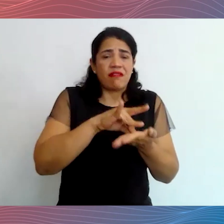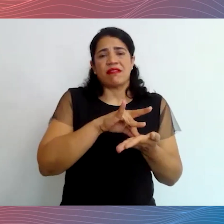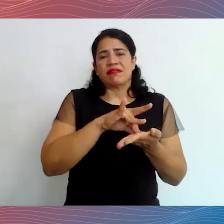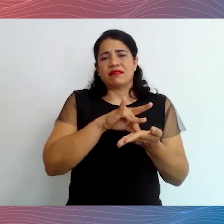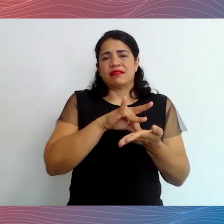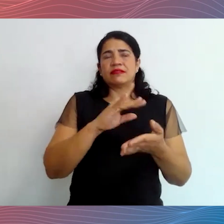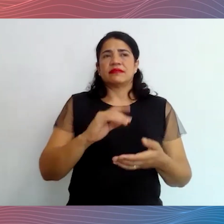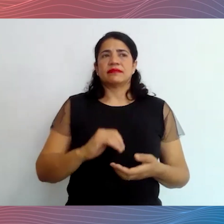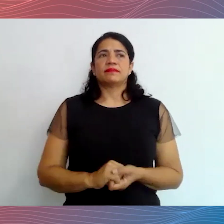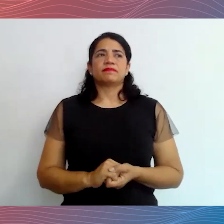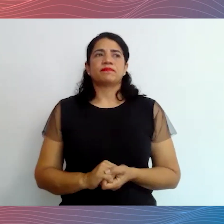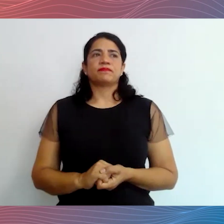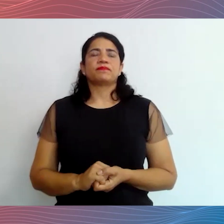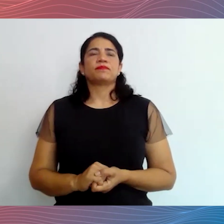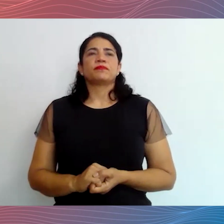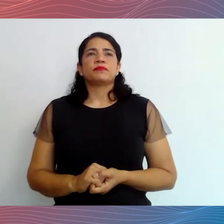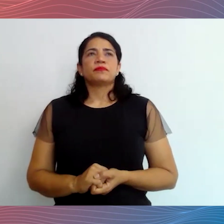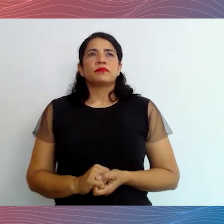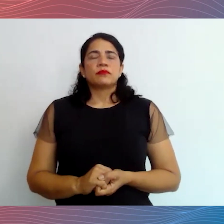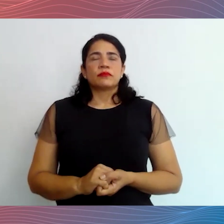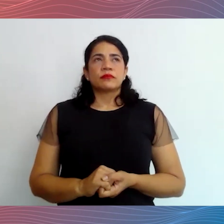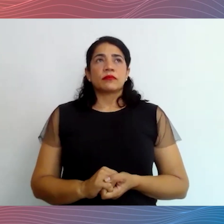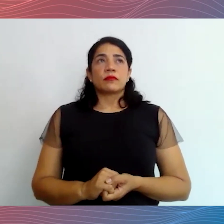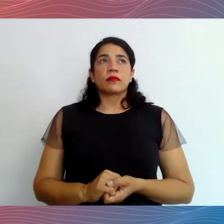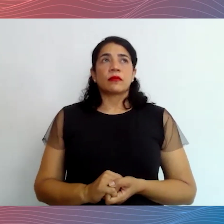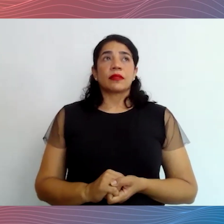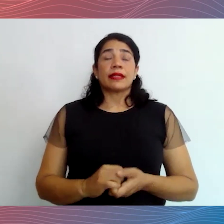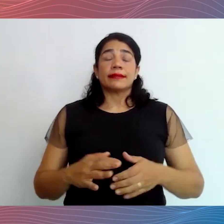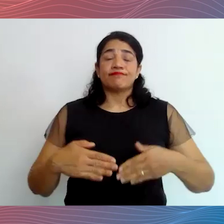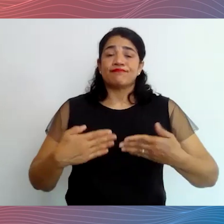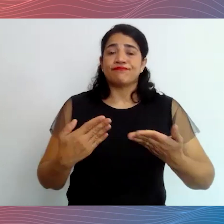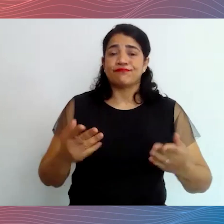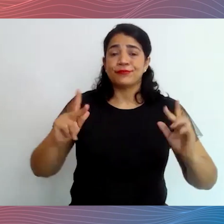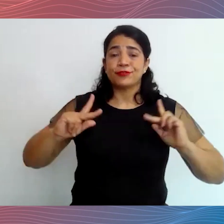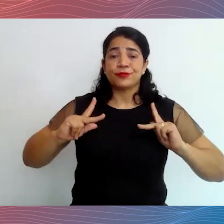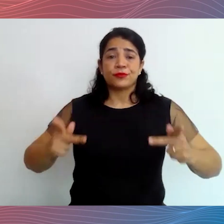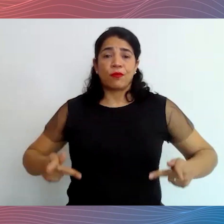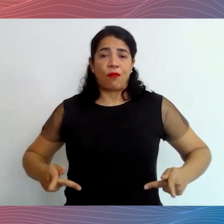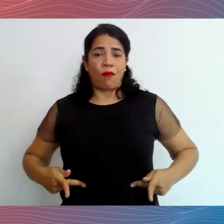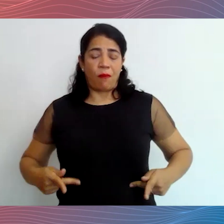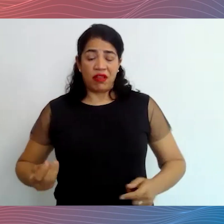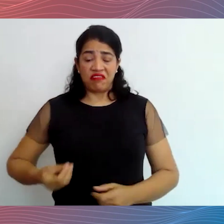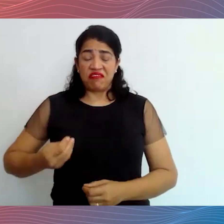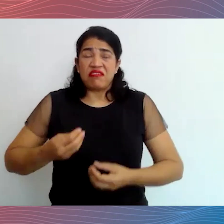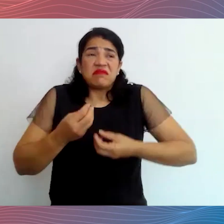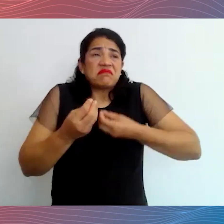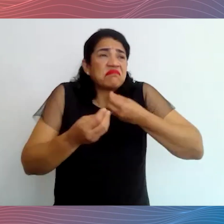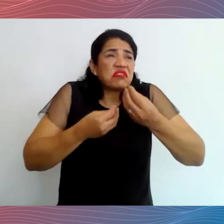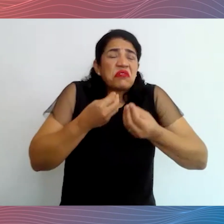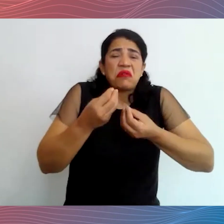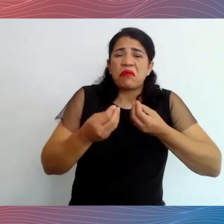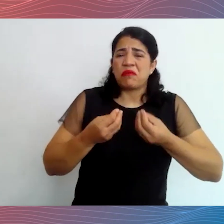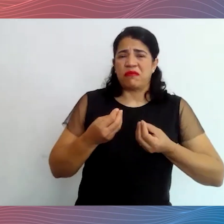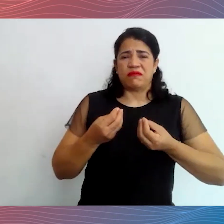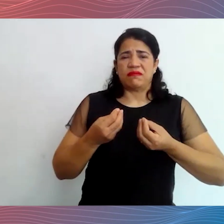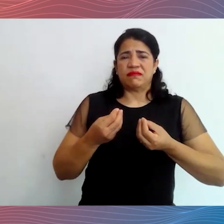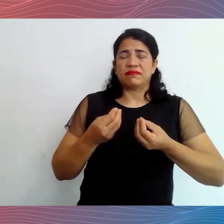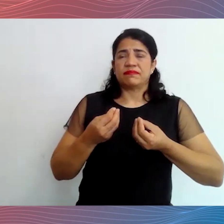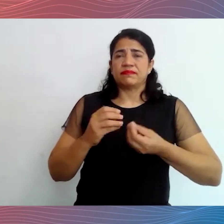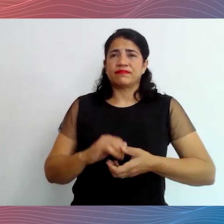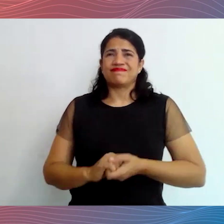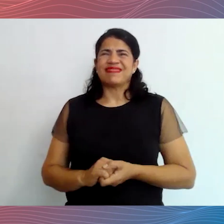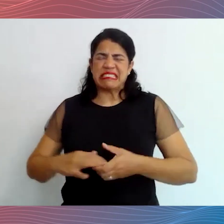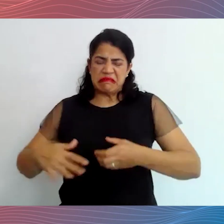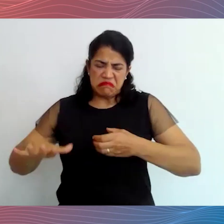E que passamos, como o homem passa a viver desconectado da verdade? Cheio de vaidade dos seus pensamentos.